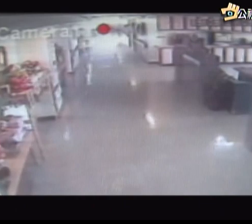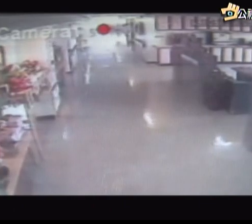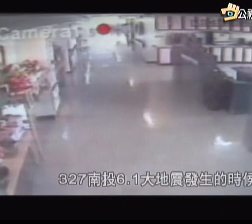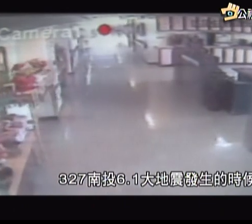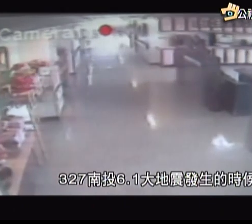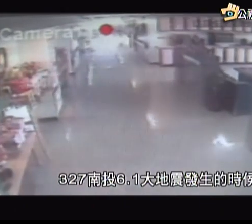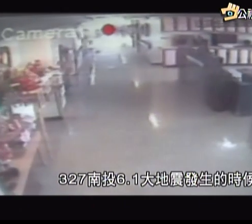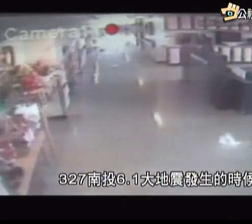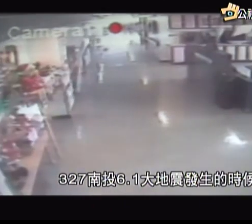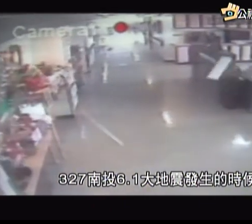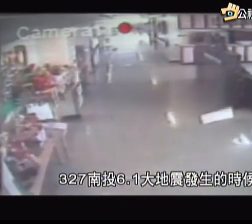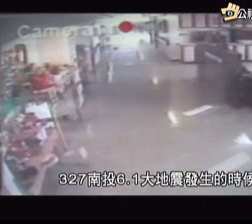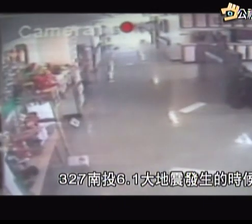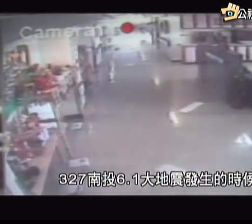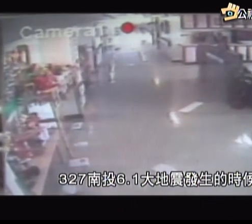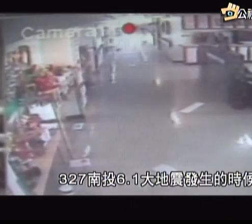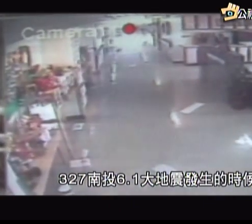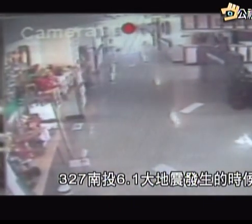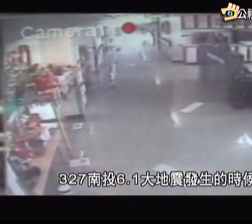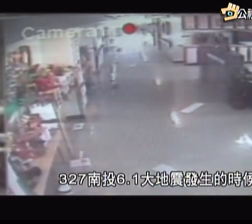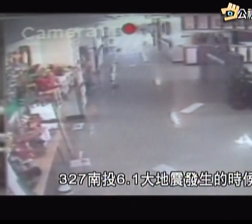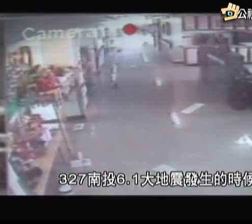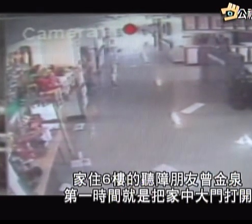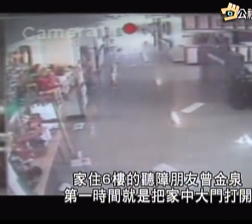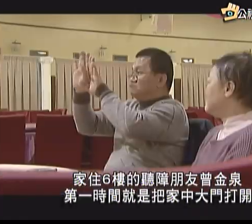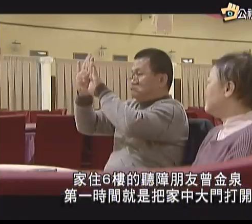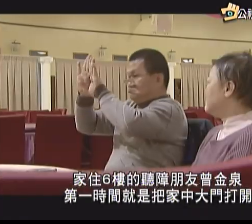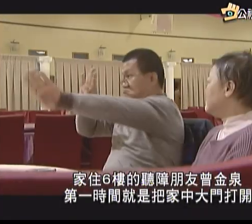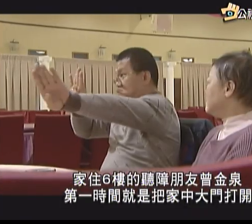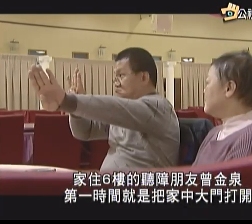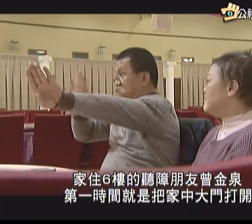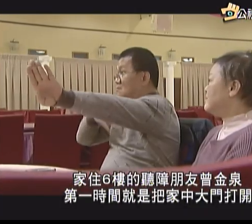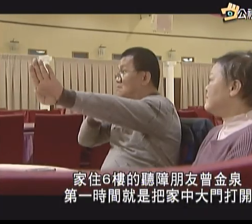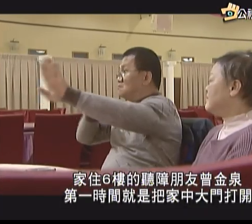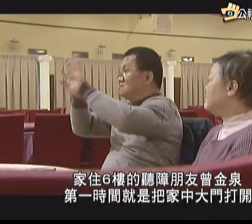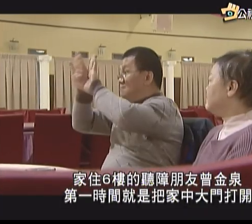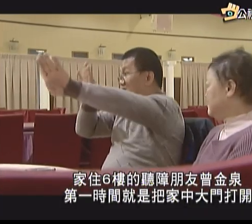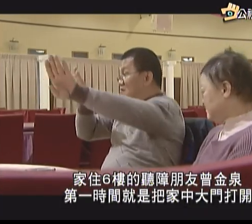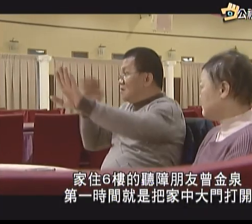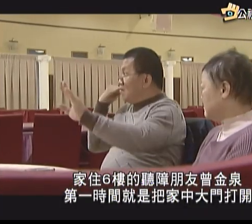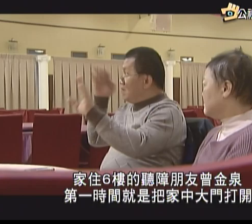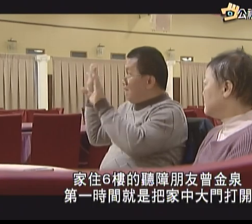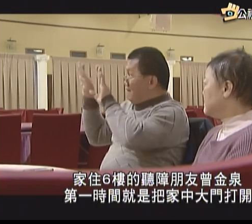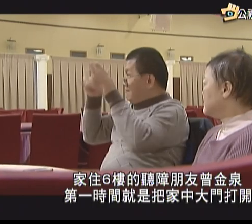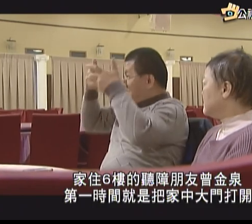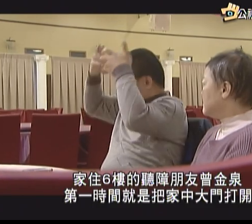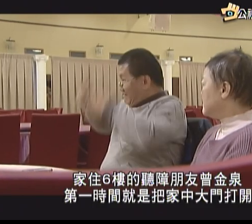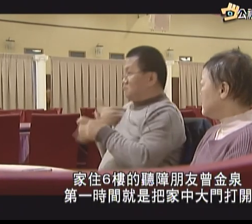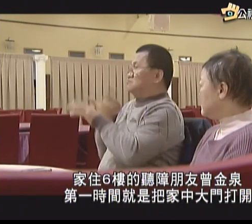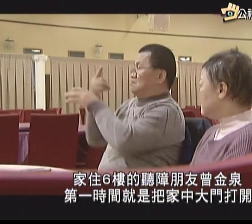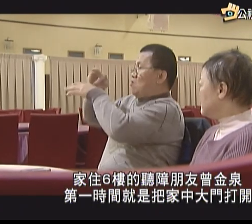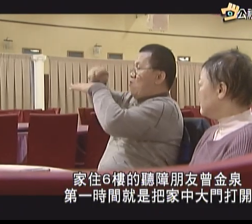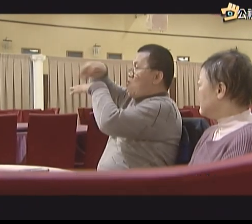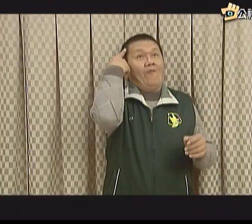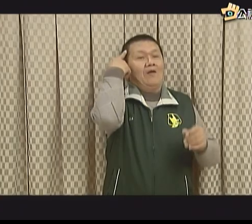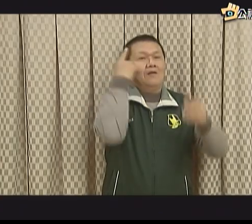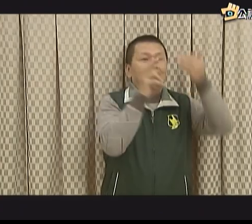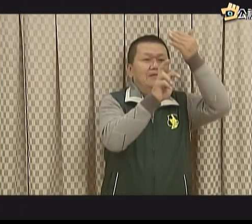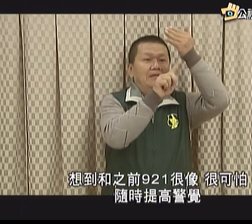327南投 6.1 大地震发生的时候，家住6楼的听障朋友曾金泉第一时间就是把家中大门打开。 想到和